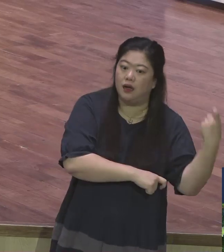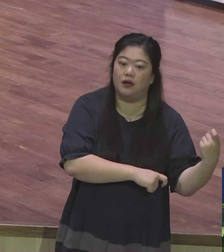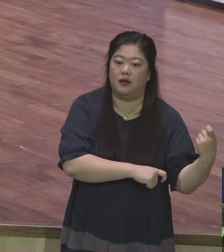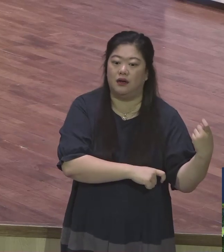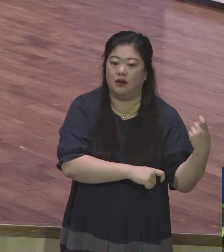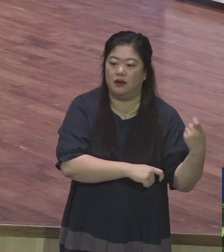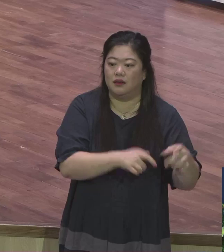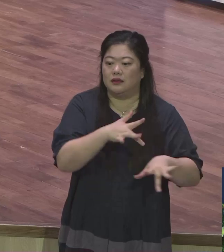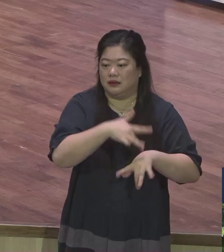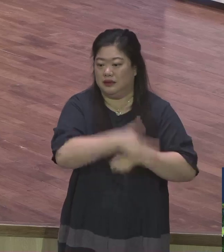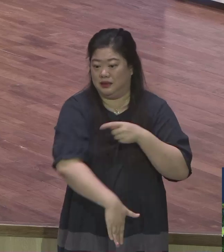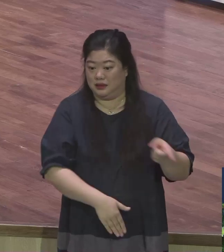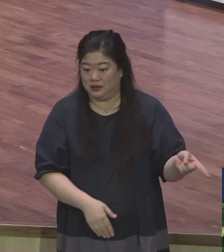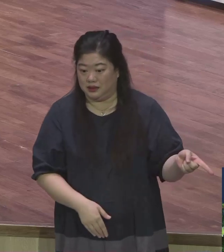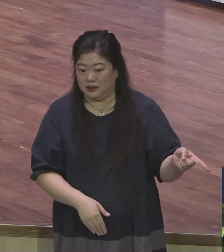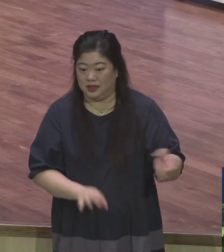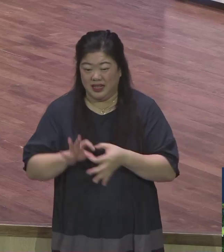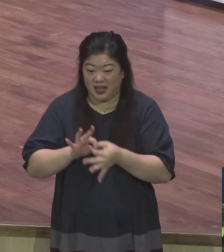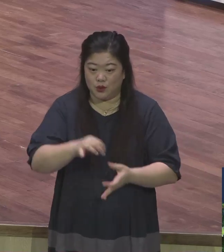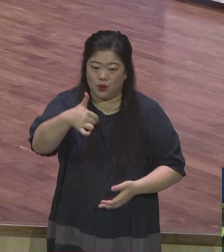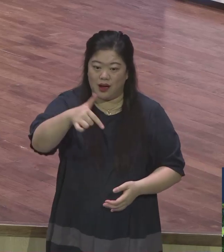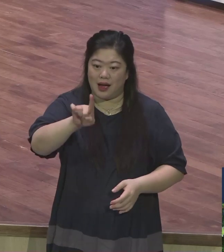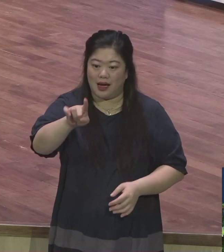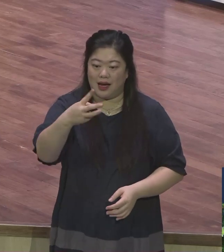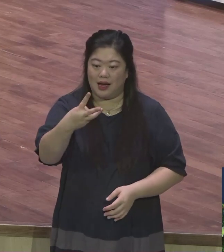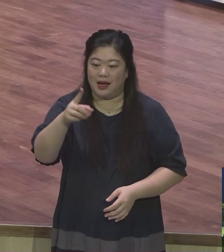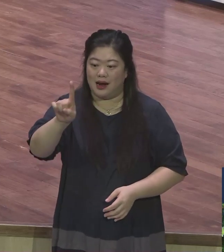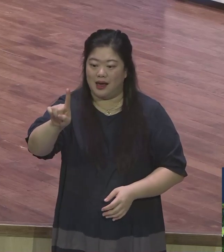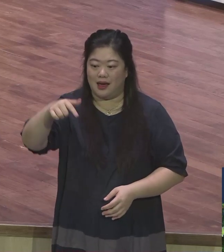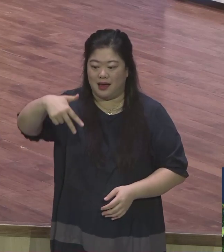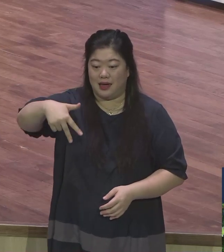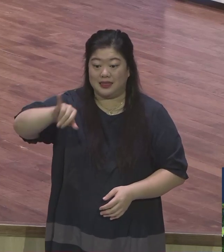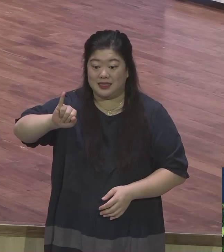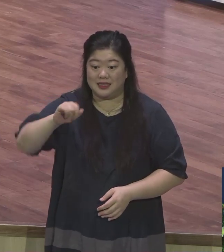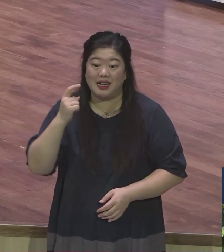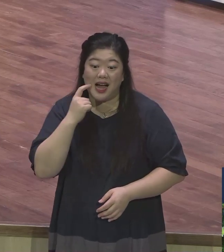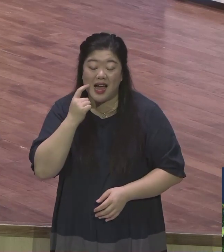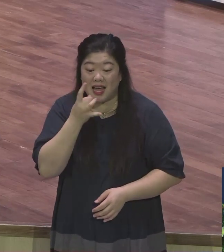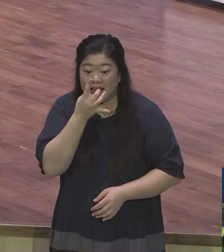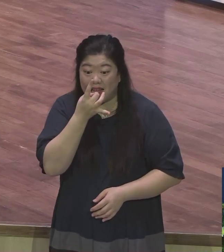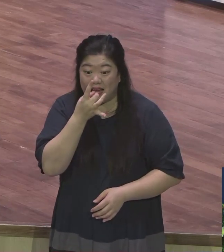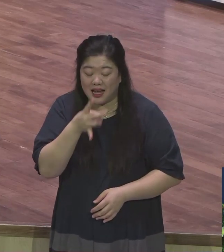넘어뜨리려고 계속 가라지를 뿌린다는 사실을 알아야 돼요. 12절입니다.